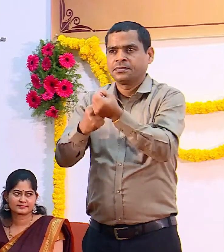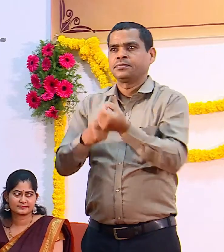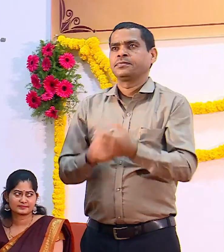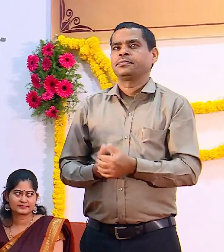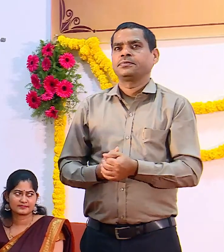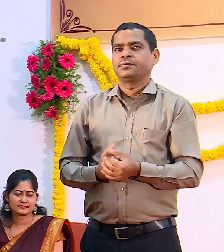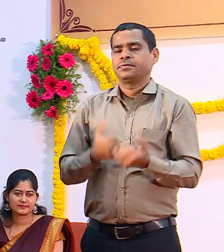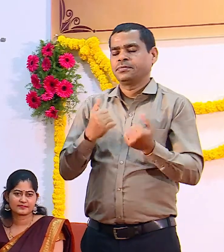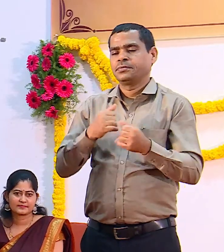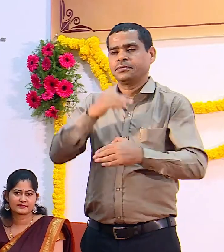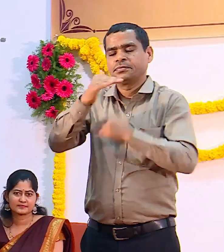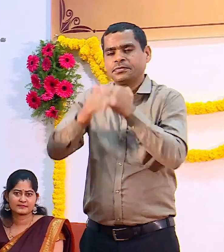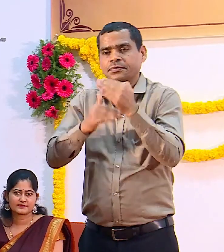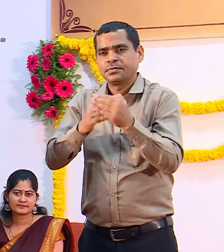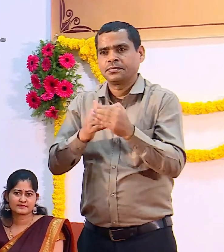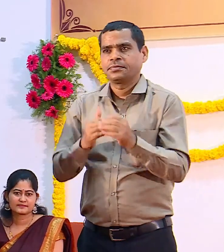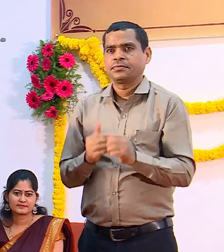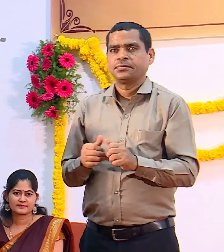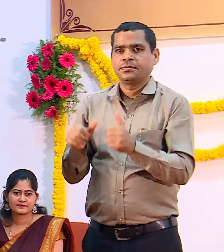बढ़ा सकते हैं